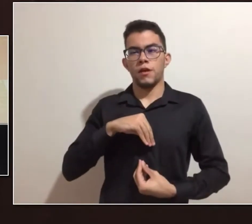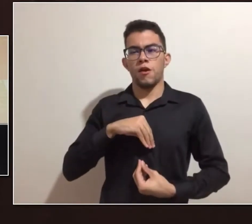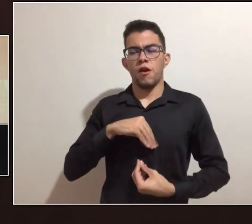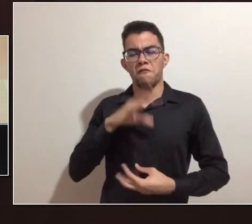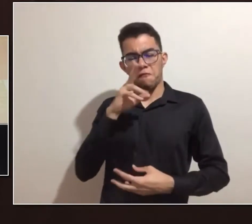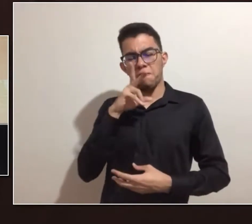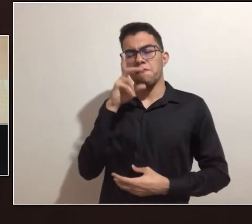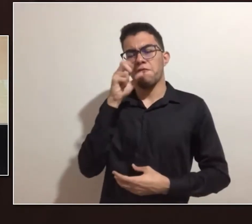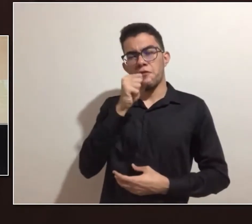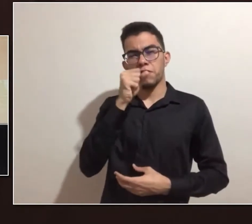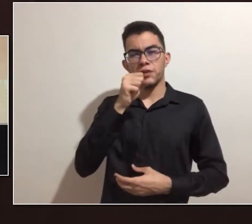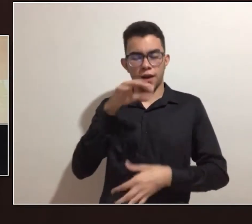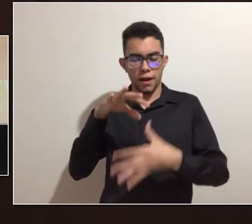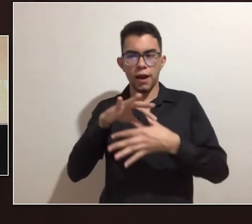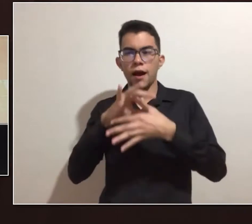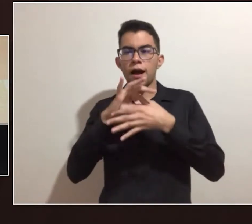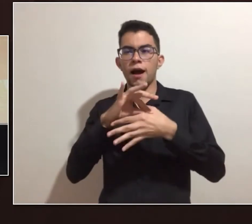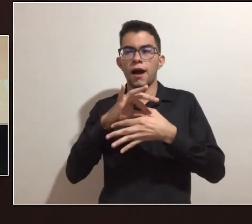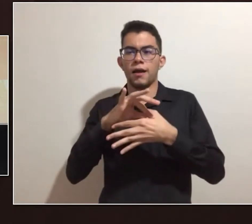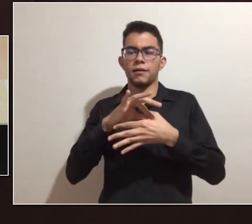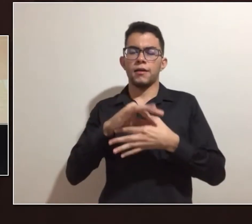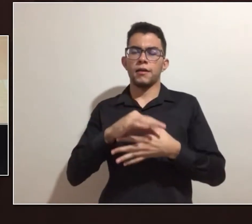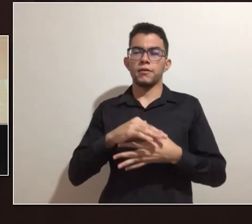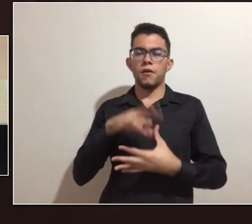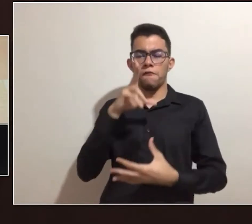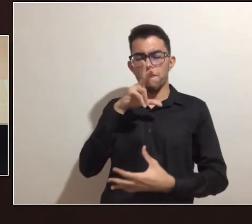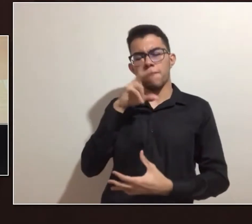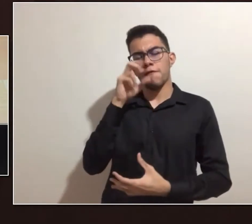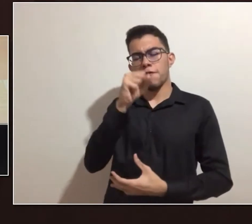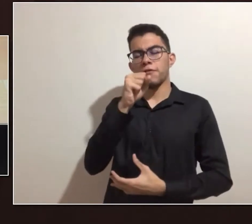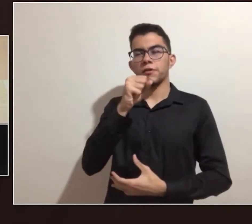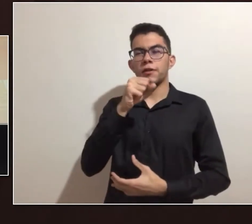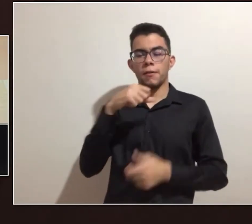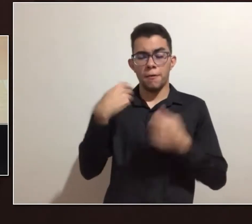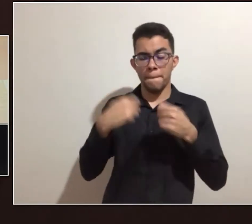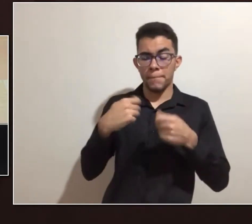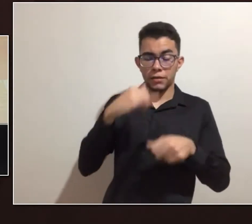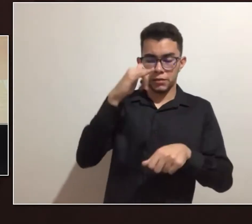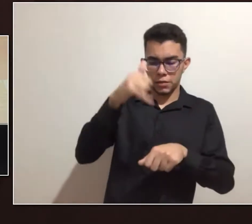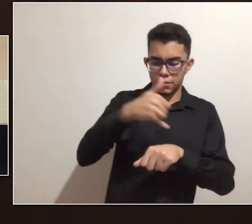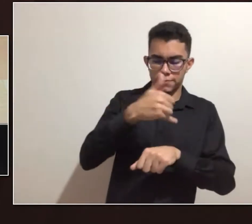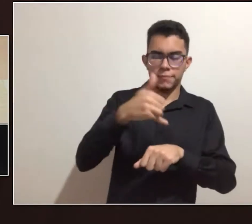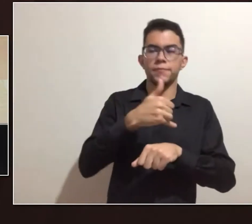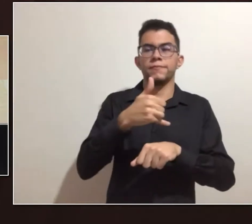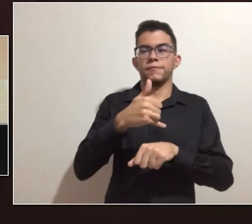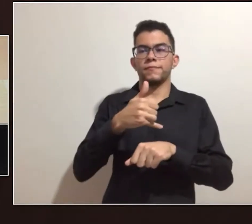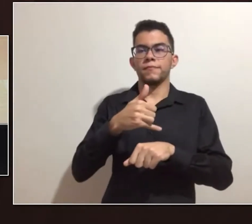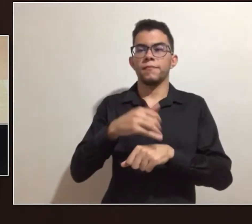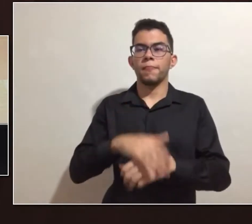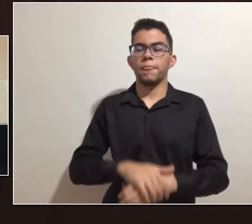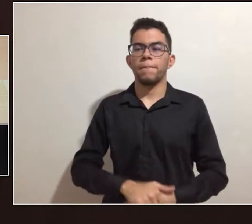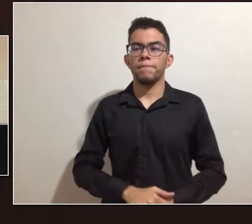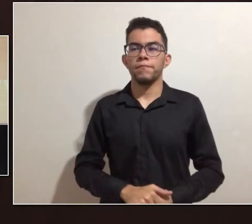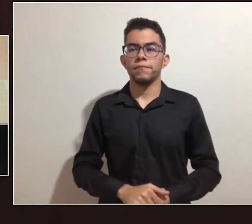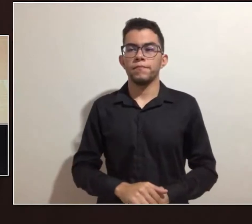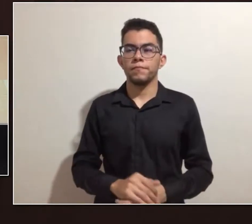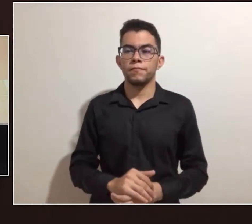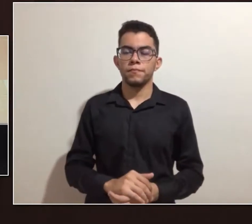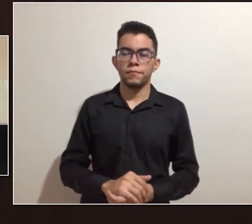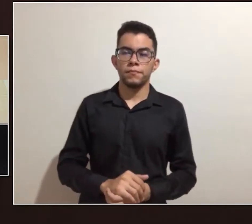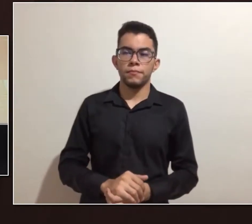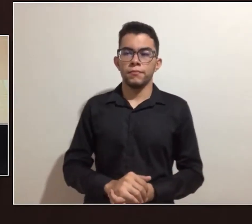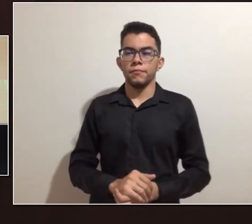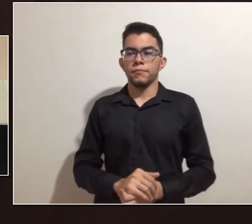está tão ativa, e muitas vezes, né, os antigos usavam um caminho errado e